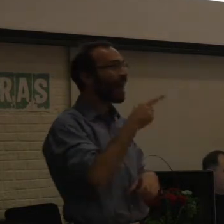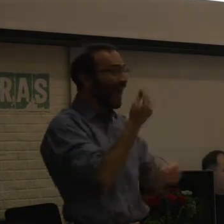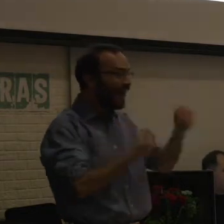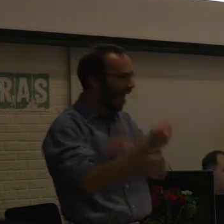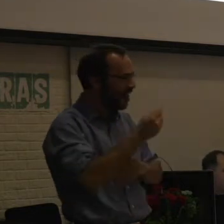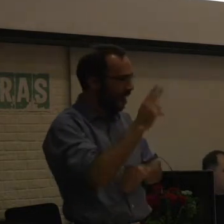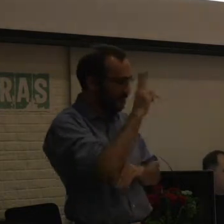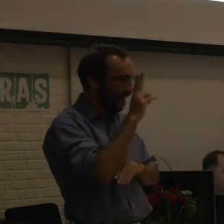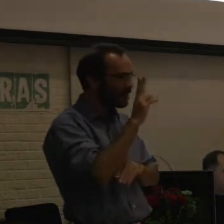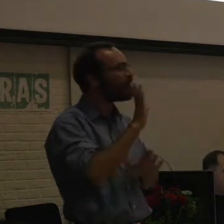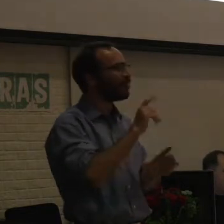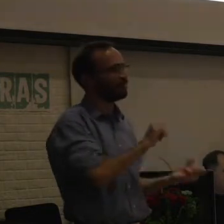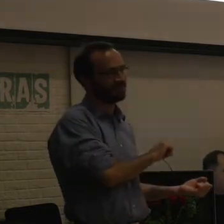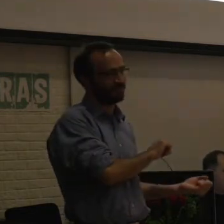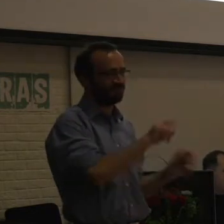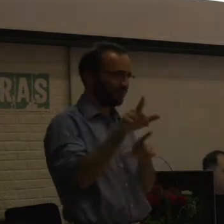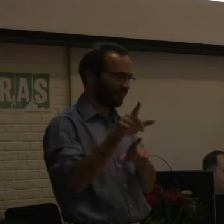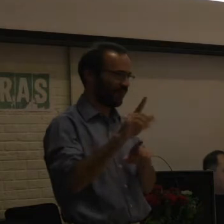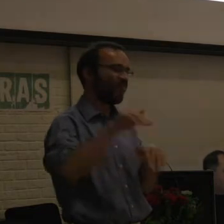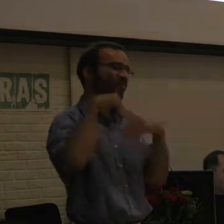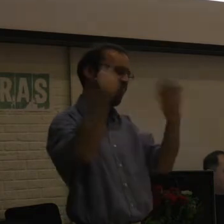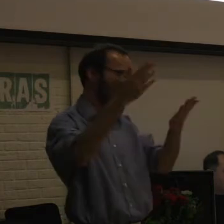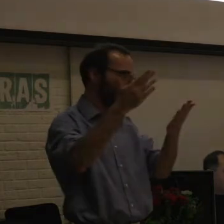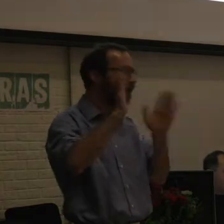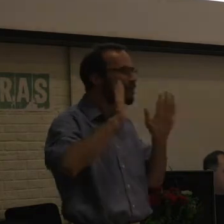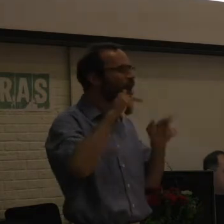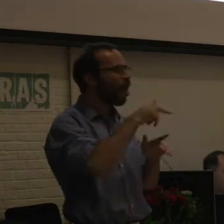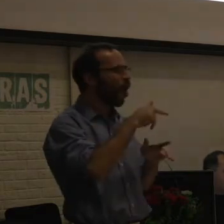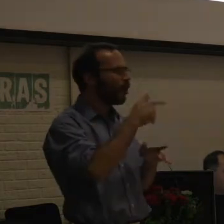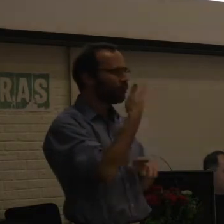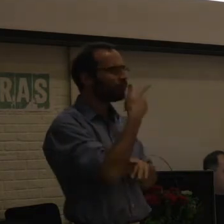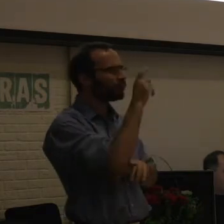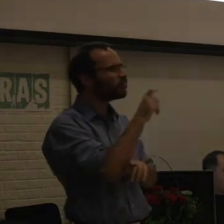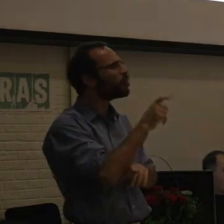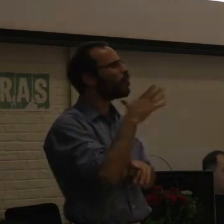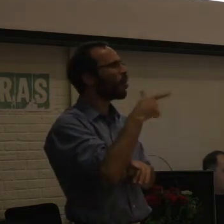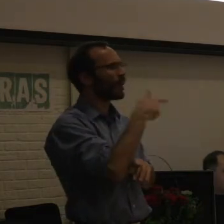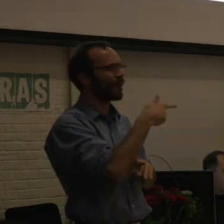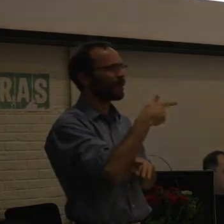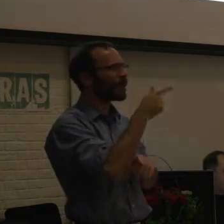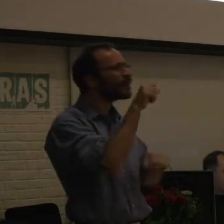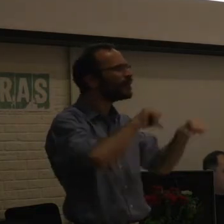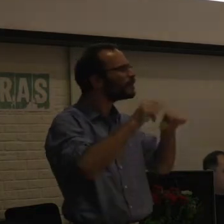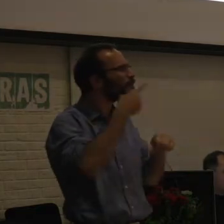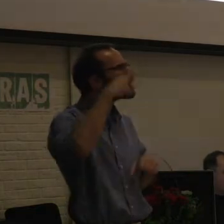pero se marcharon fuera, pero fueron conocidos por sus tratados alquímicos y